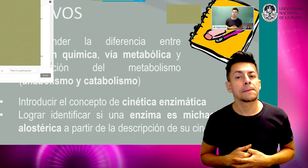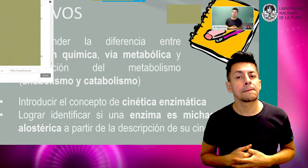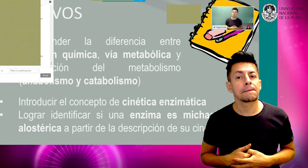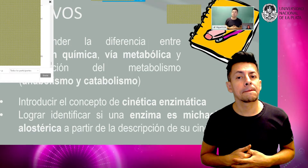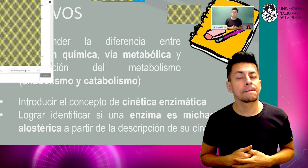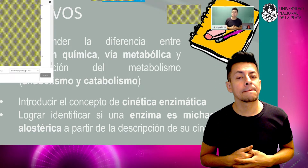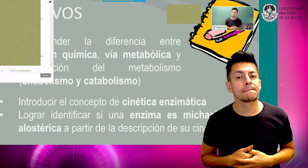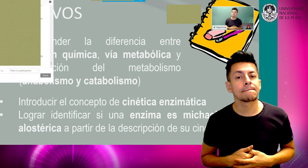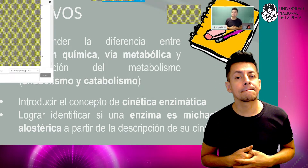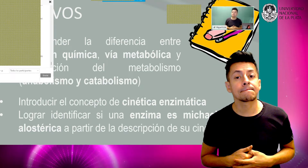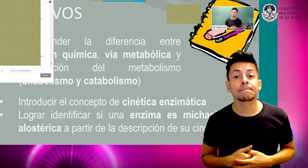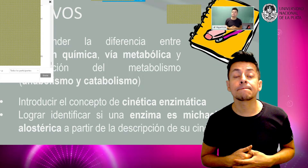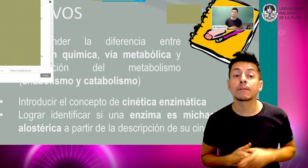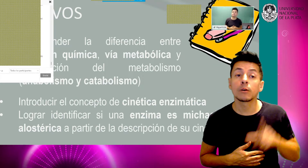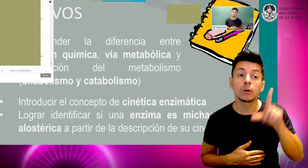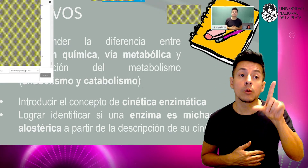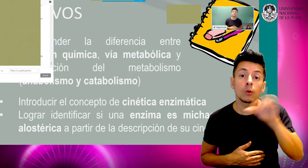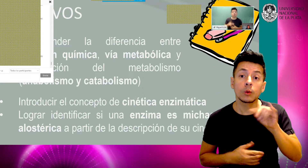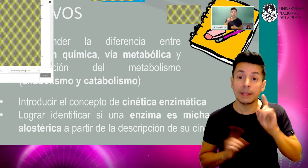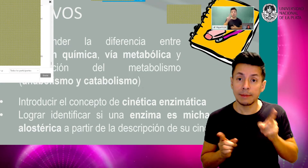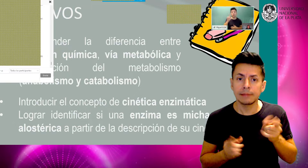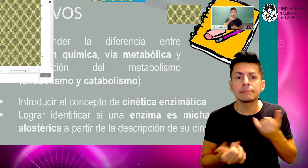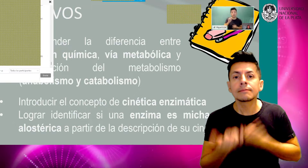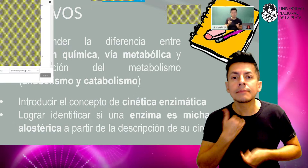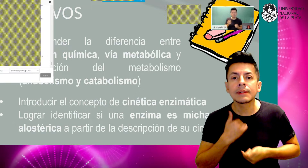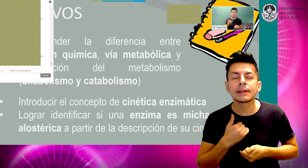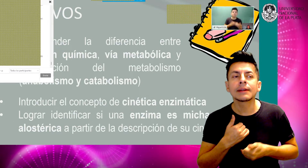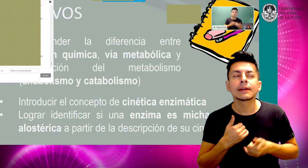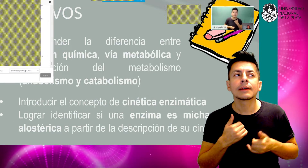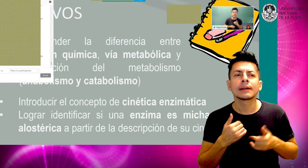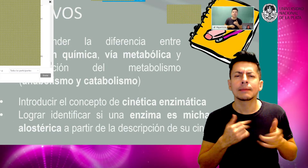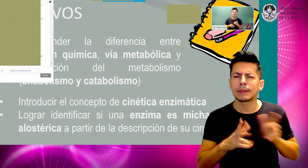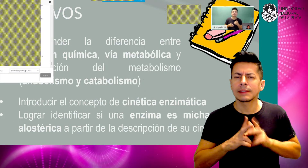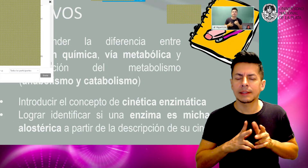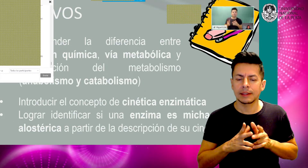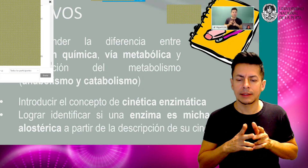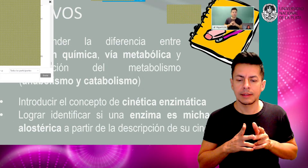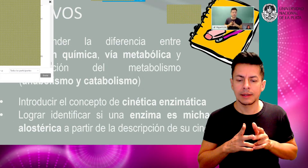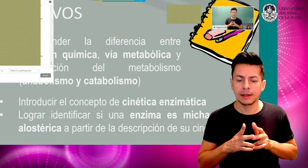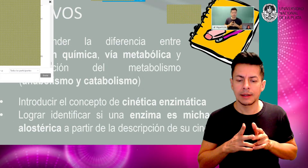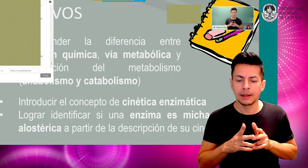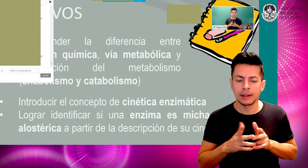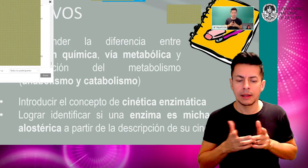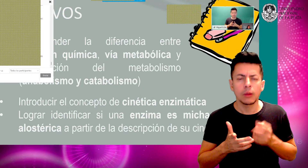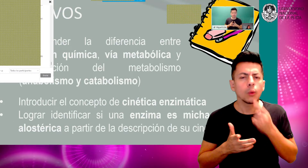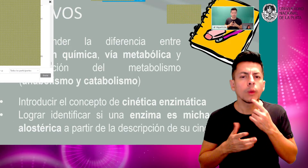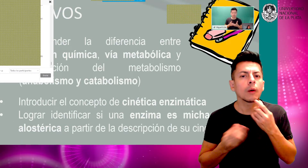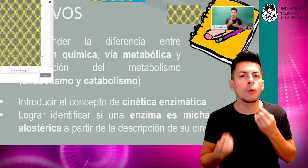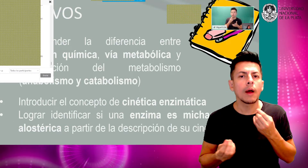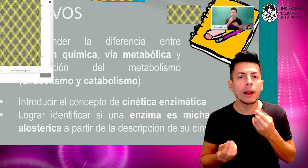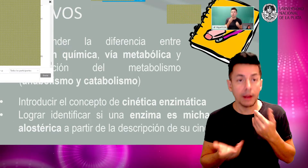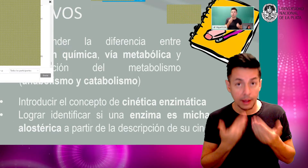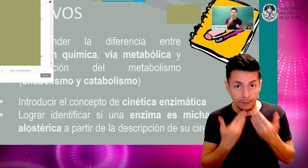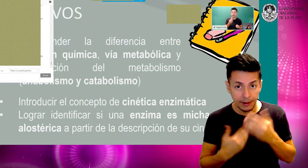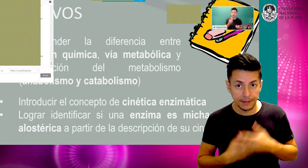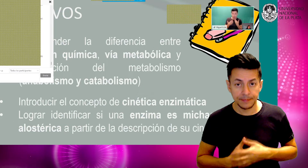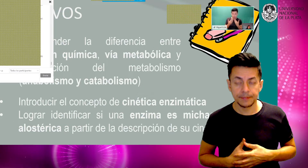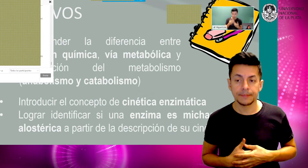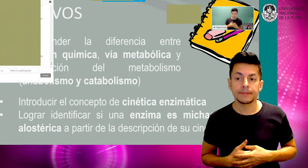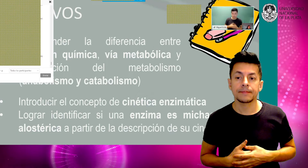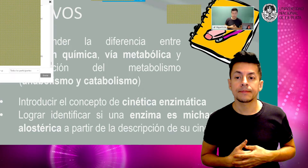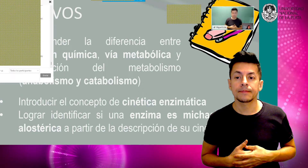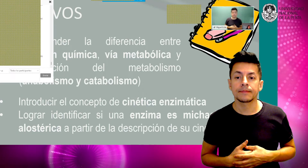Y Luz también, decime sobre las reacciones reversibles, ¿cuál es tu duda? Así lo charlamos.